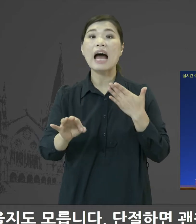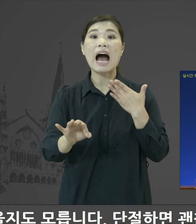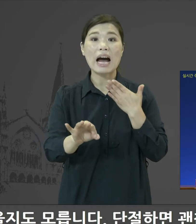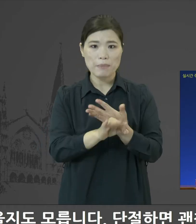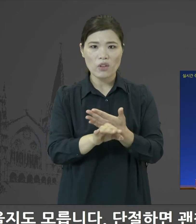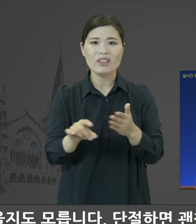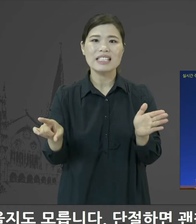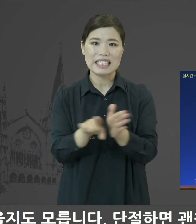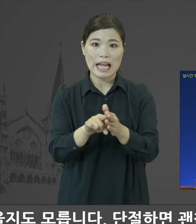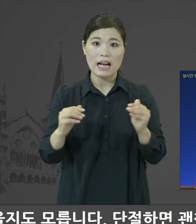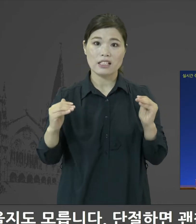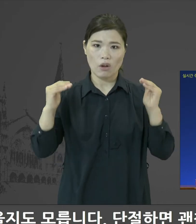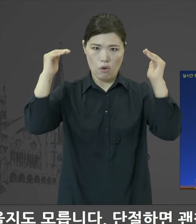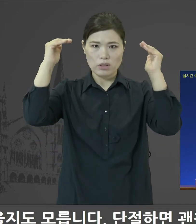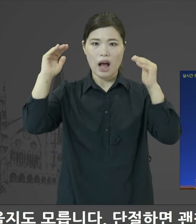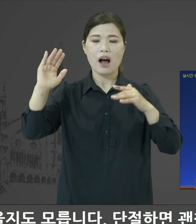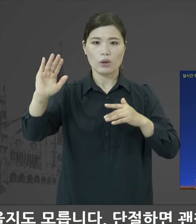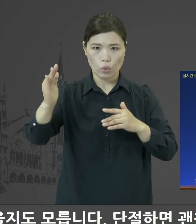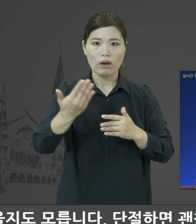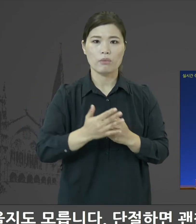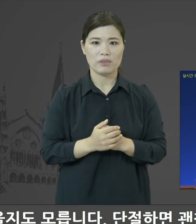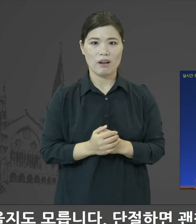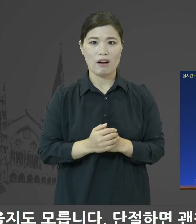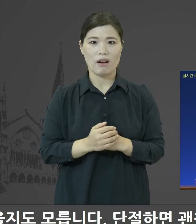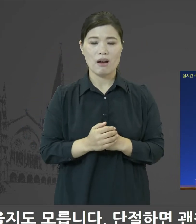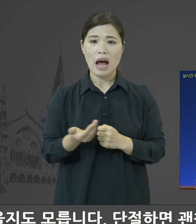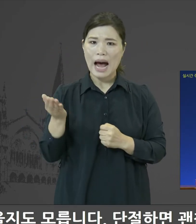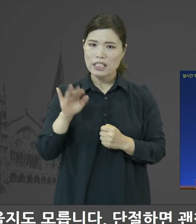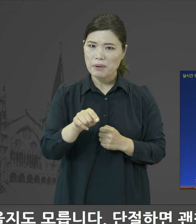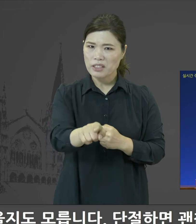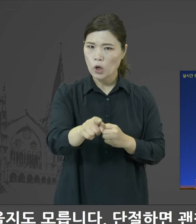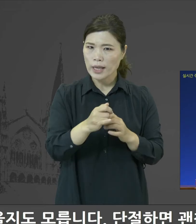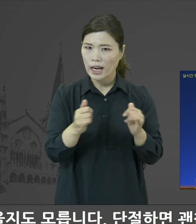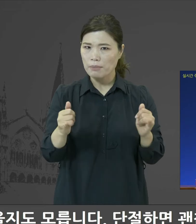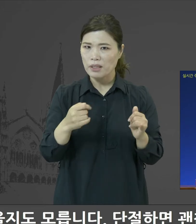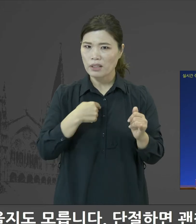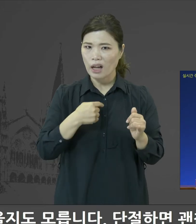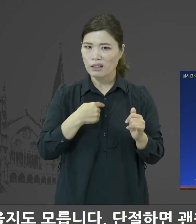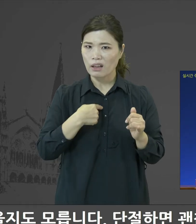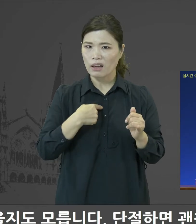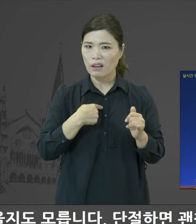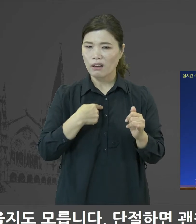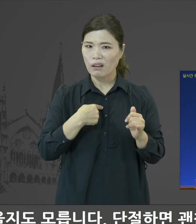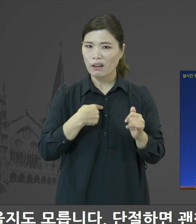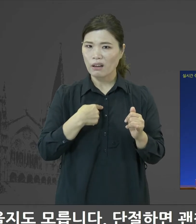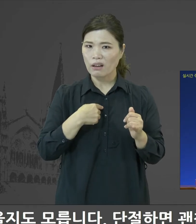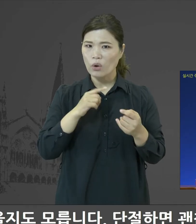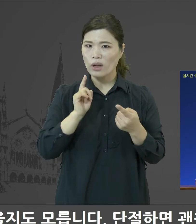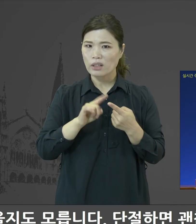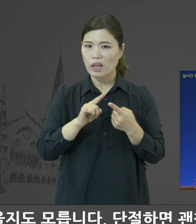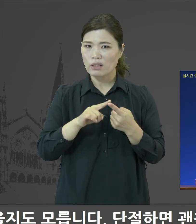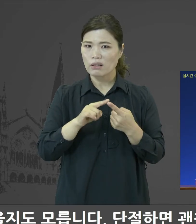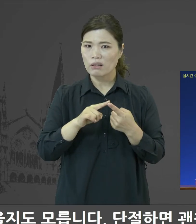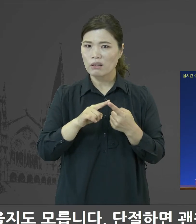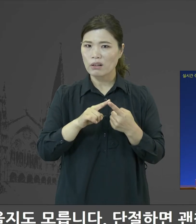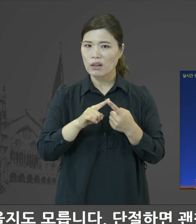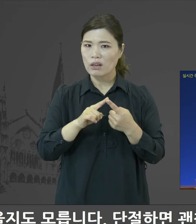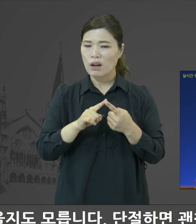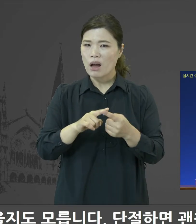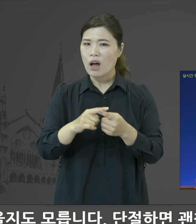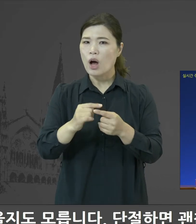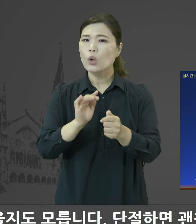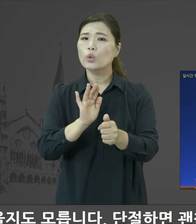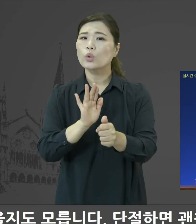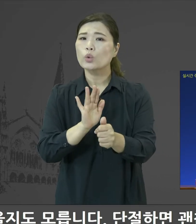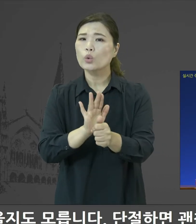성장한 겁니다. 그런데 그 사람이 나에게 도와달래. 그걸 도와줄 수 있을까요?